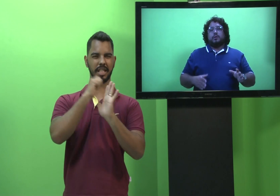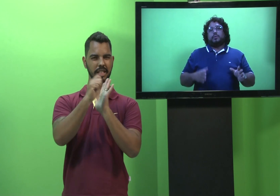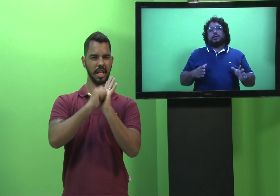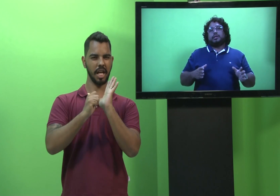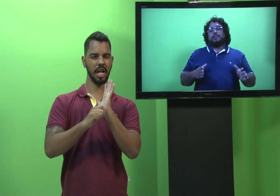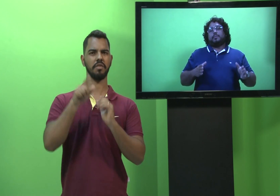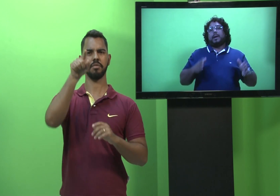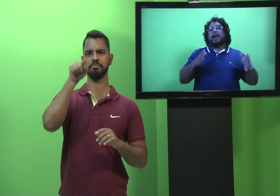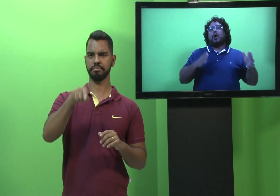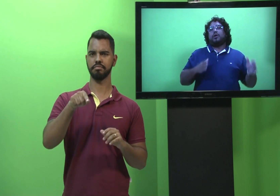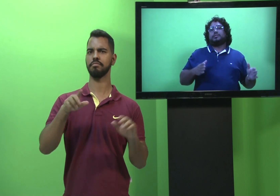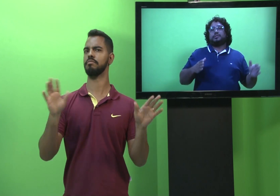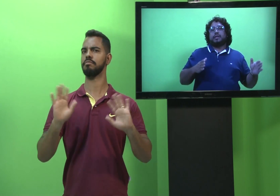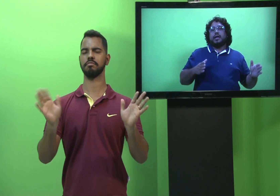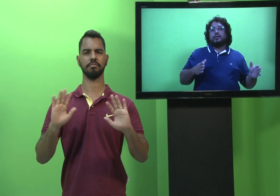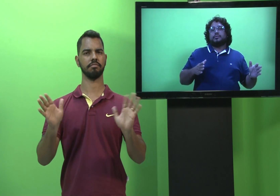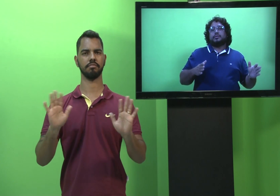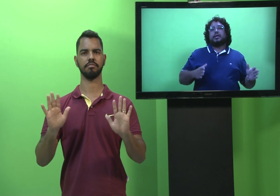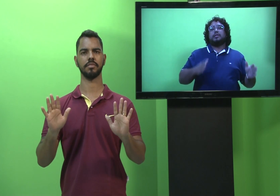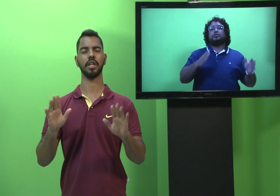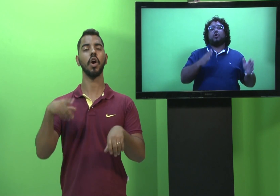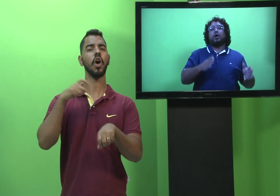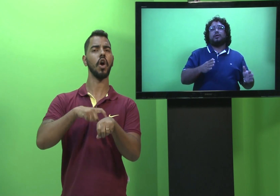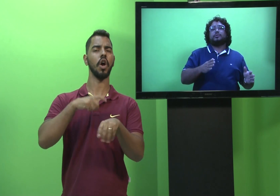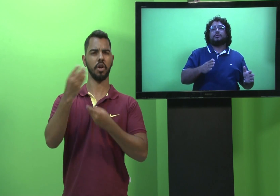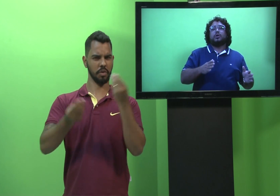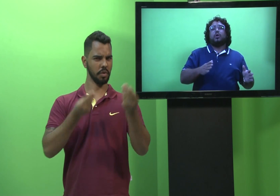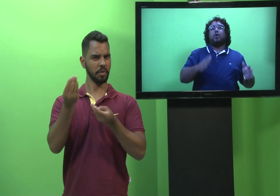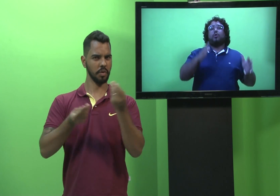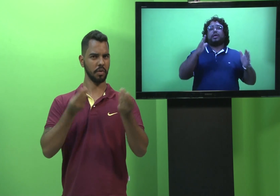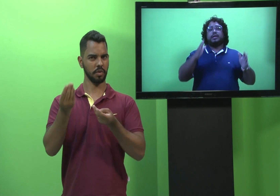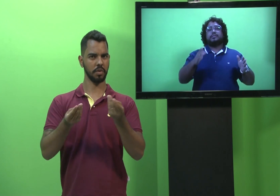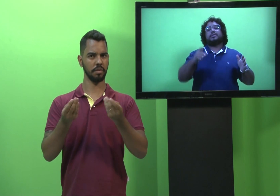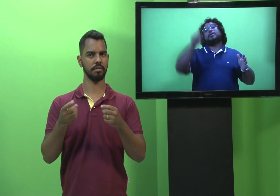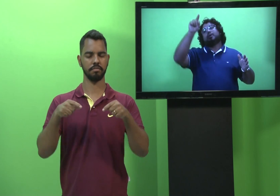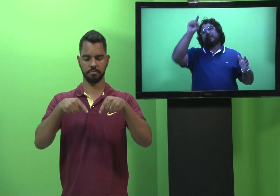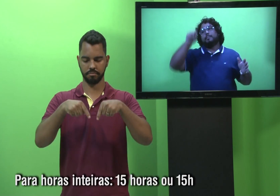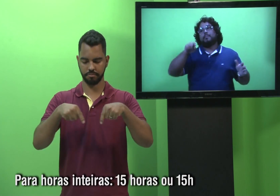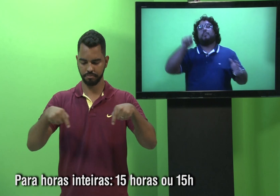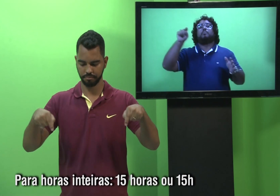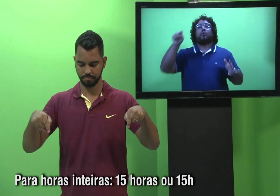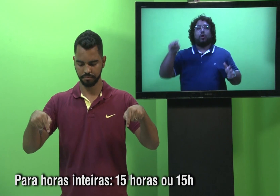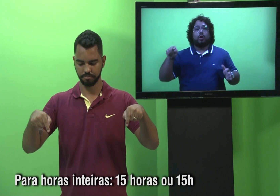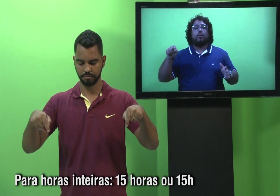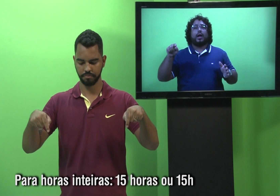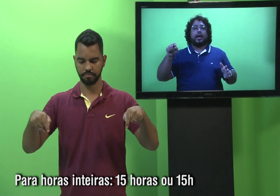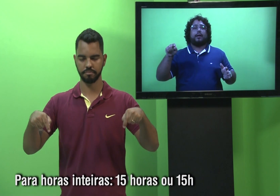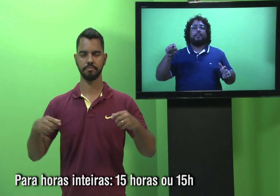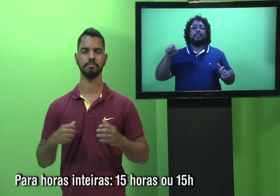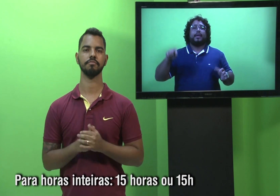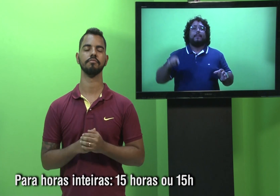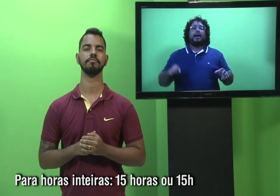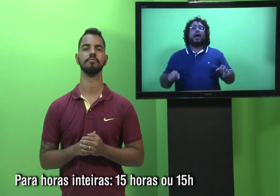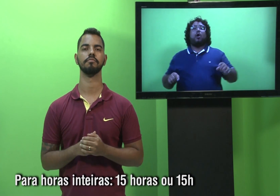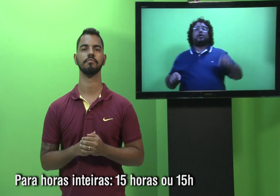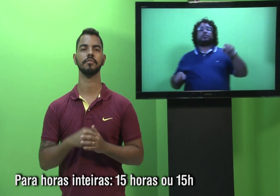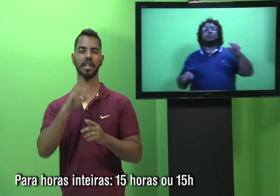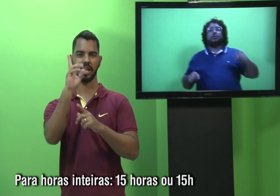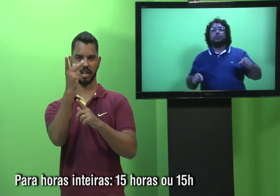Por exemplo, para horas inteiras, 15 horas ou 15, coloca o H. Para horas e